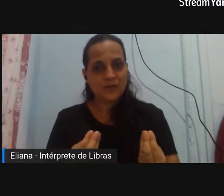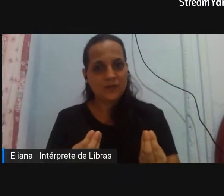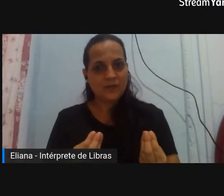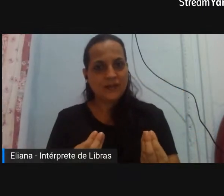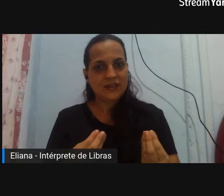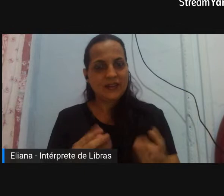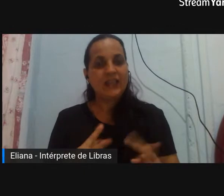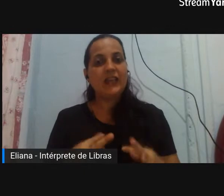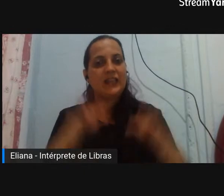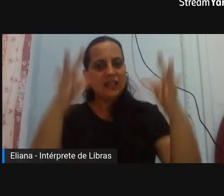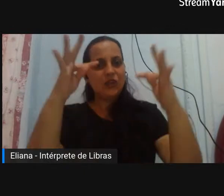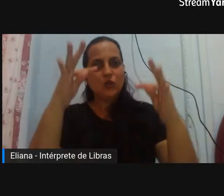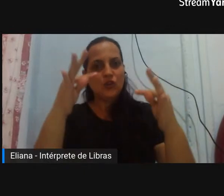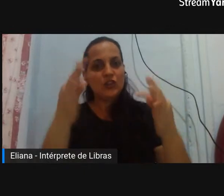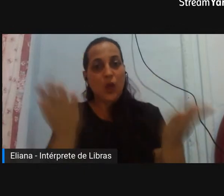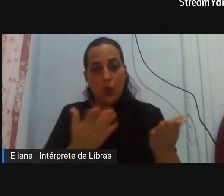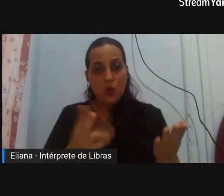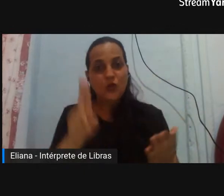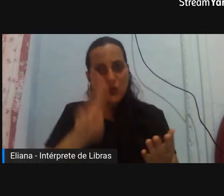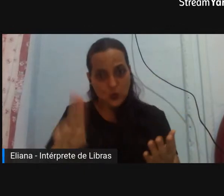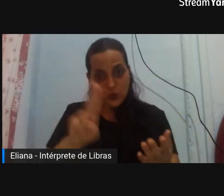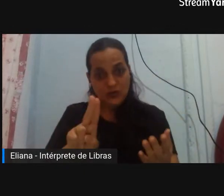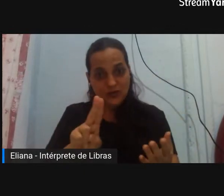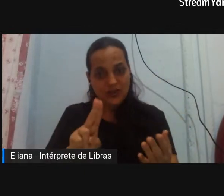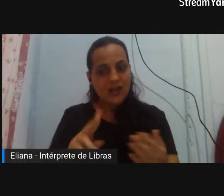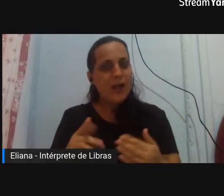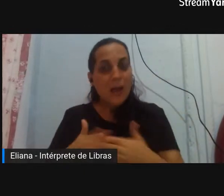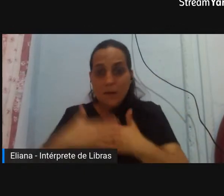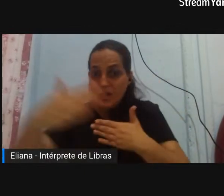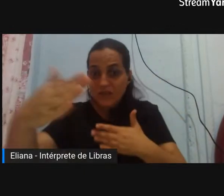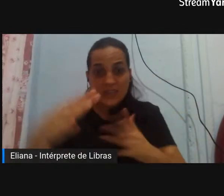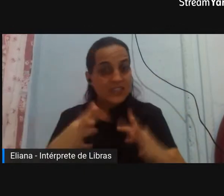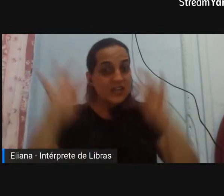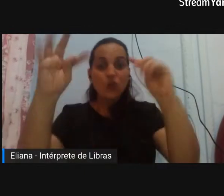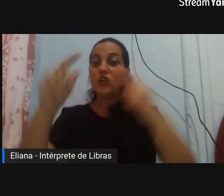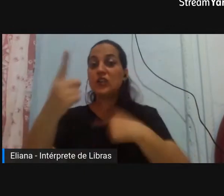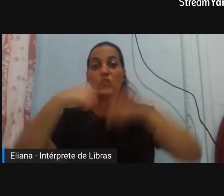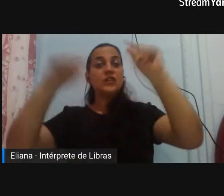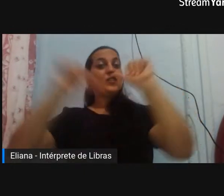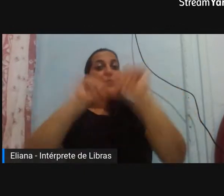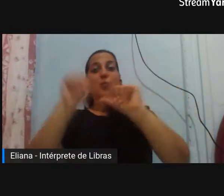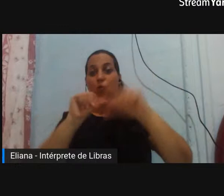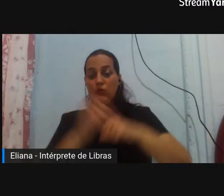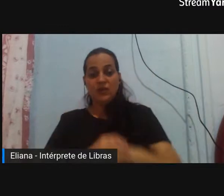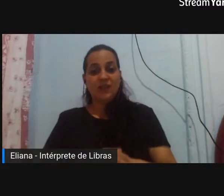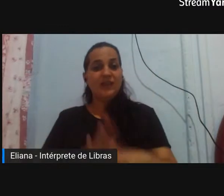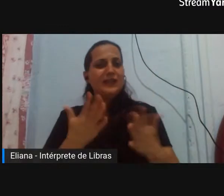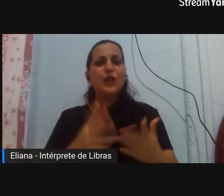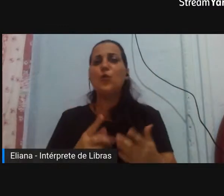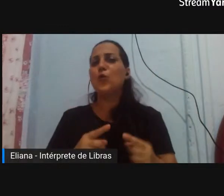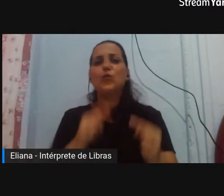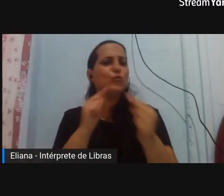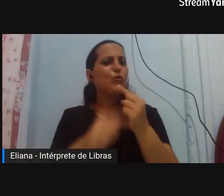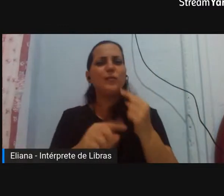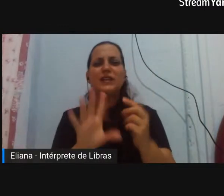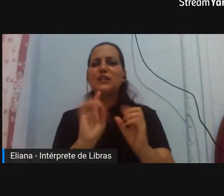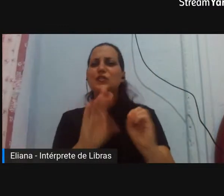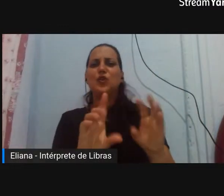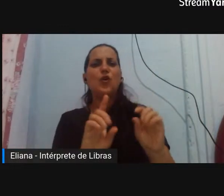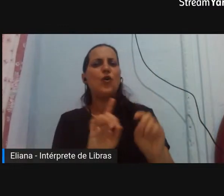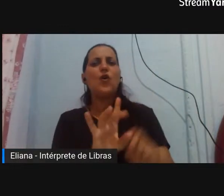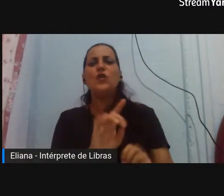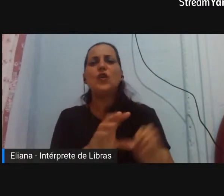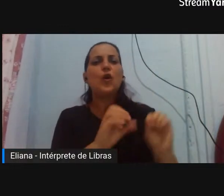superadas? O ensino enciclopédico, conteudista, é algo